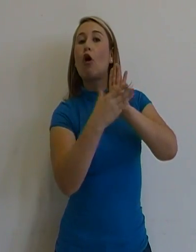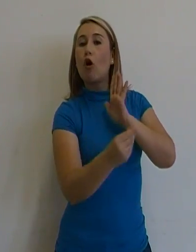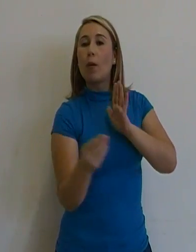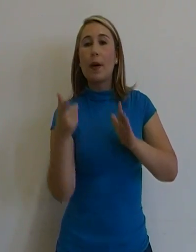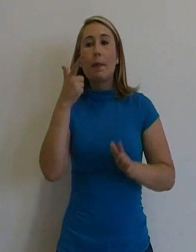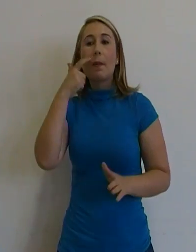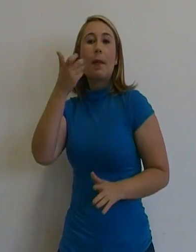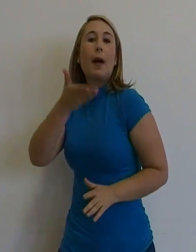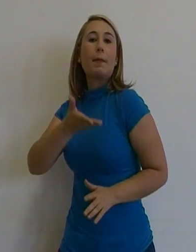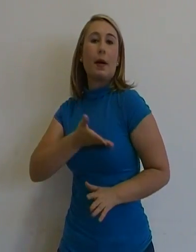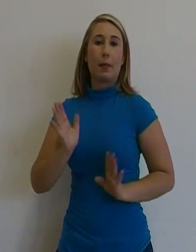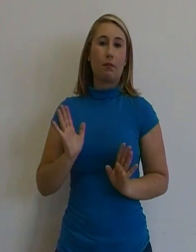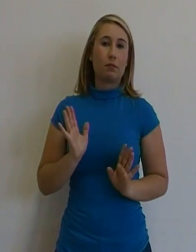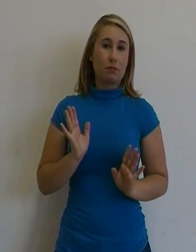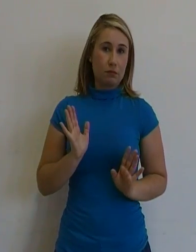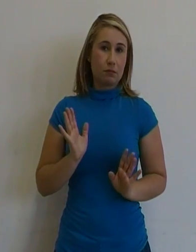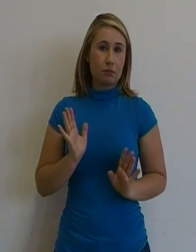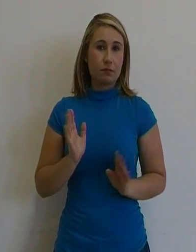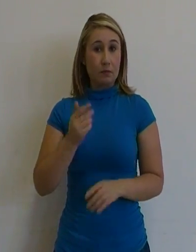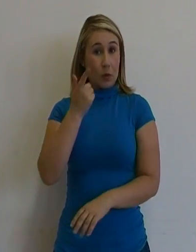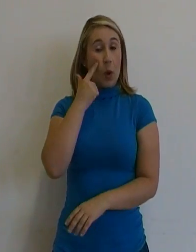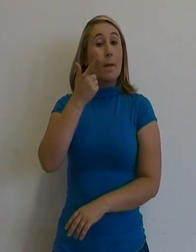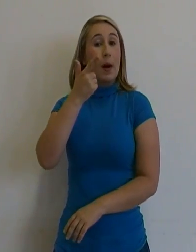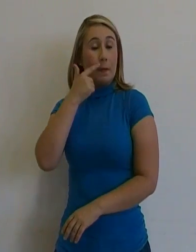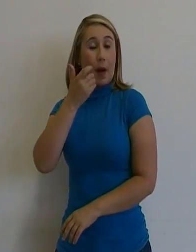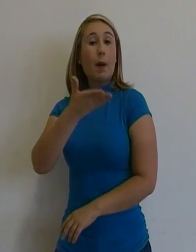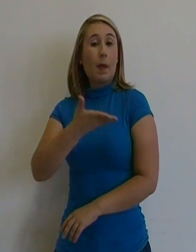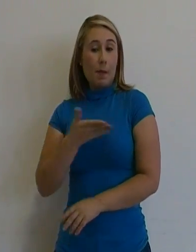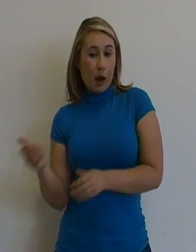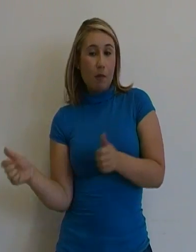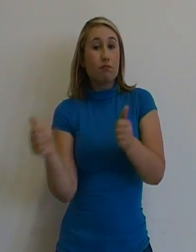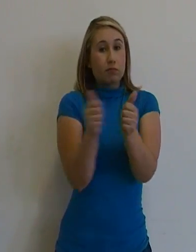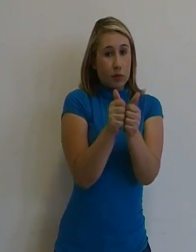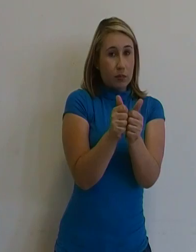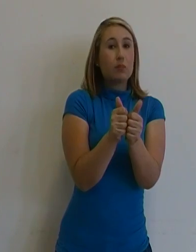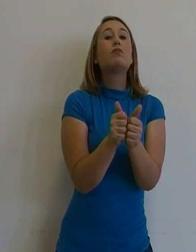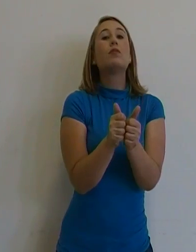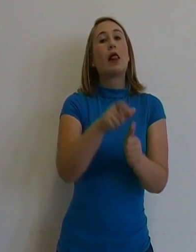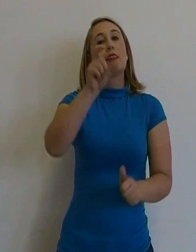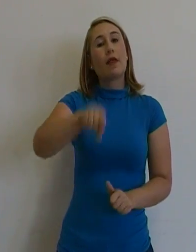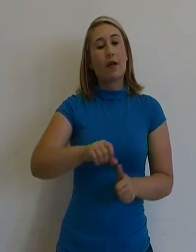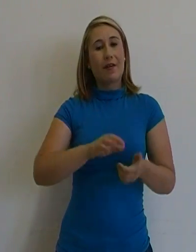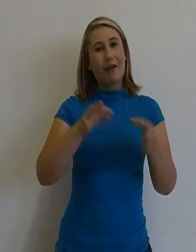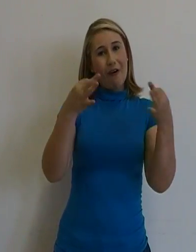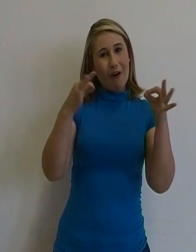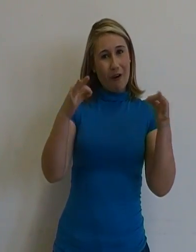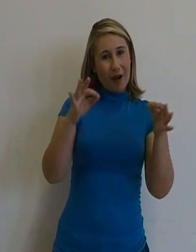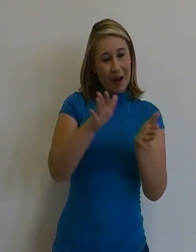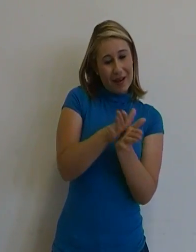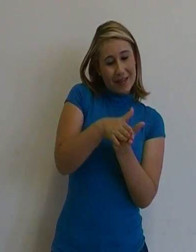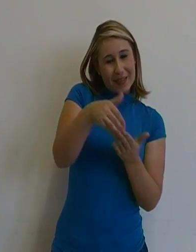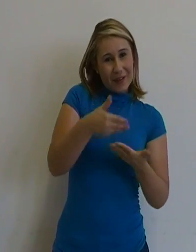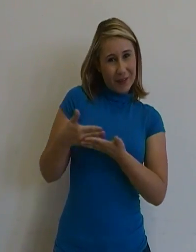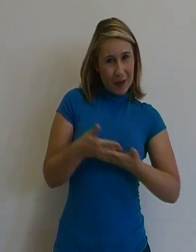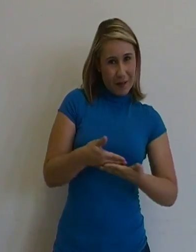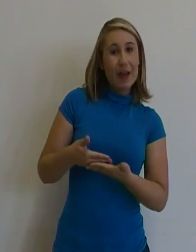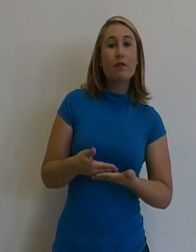el acudiente es el padre o la madre, deberá presentar el registro civil de nacimiento de la persona